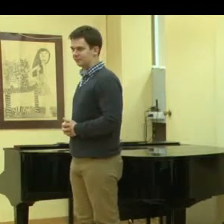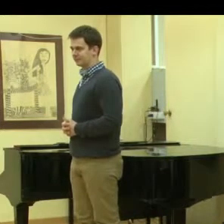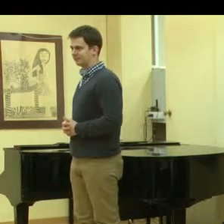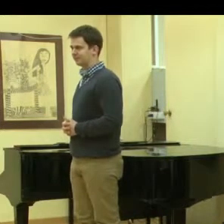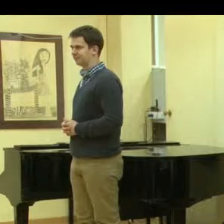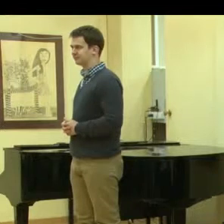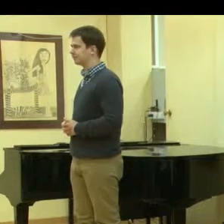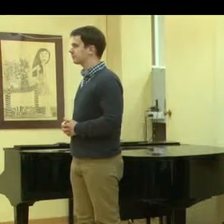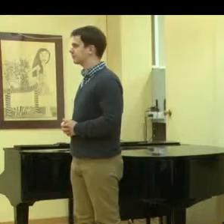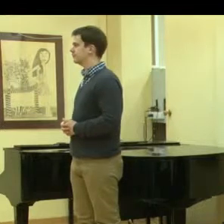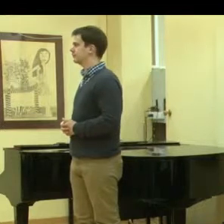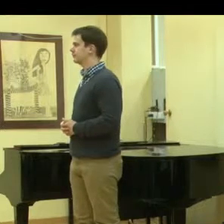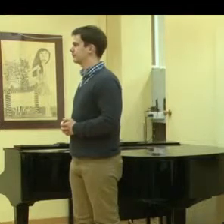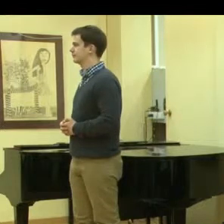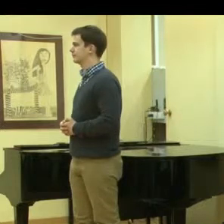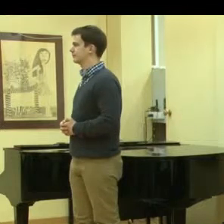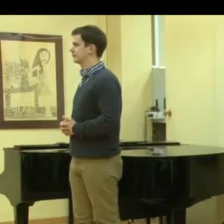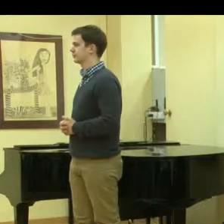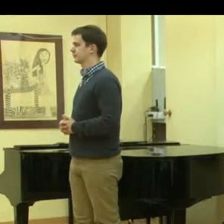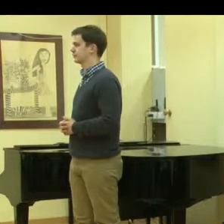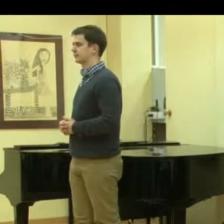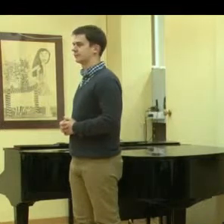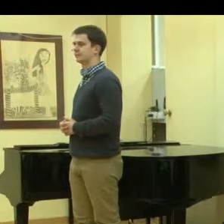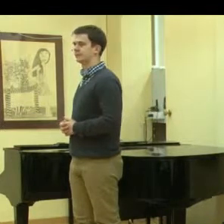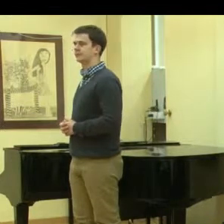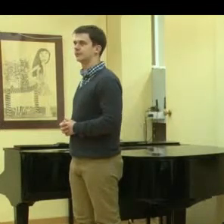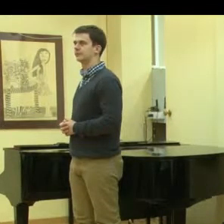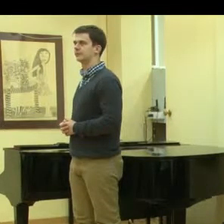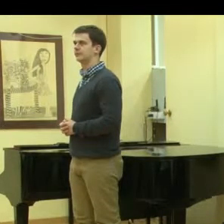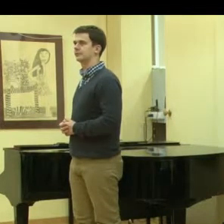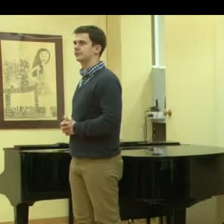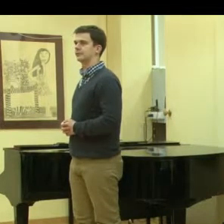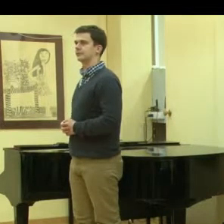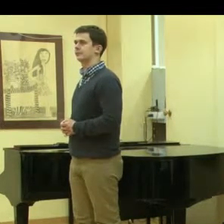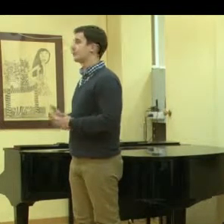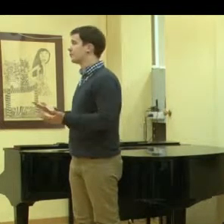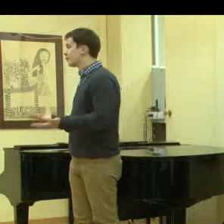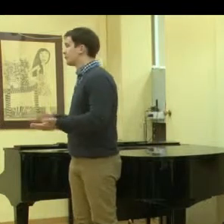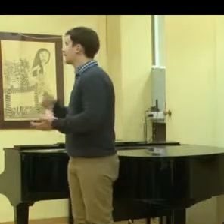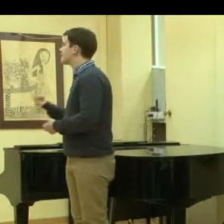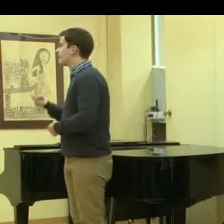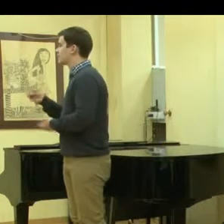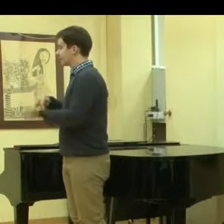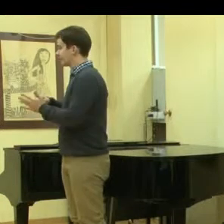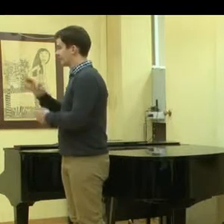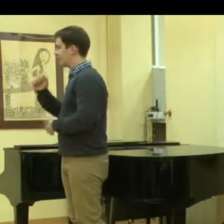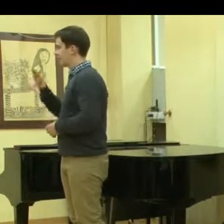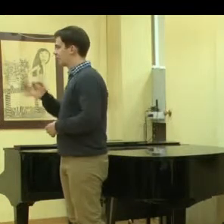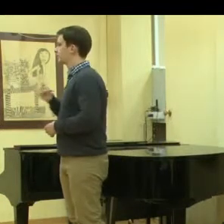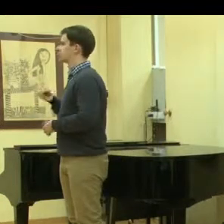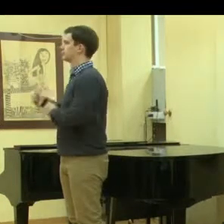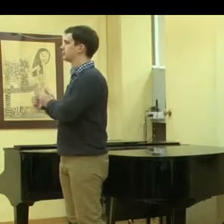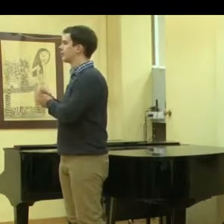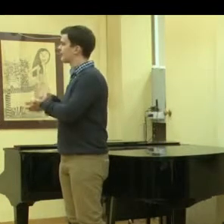tango siempre lo hicimos porque nos gustó y nos interesó su historia, así que... Tak, no i zawsze do tango jakby mimo tańczyliśmy,